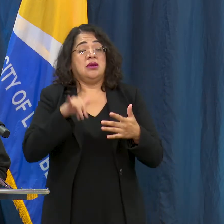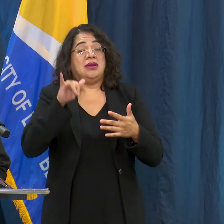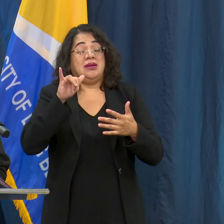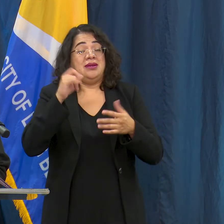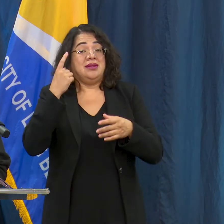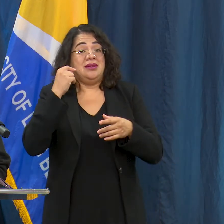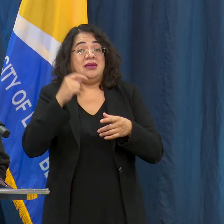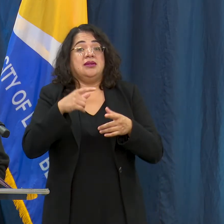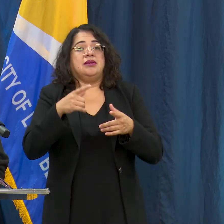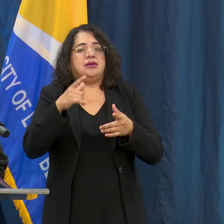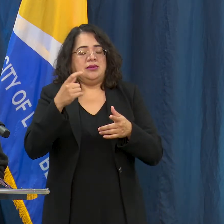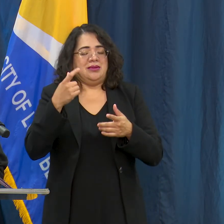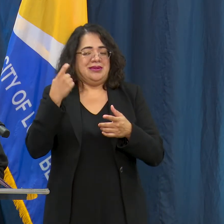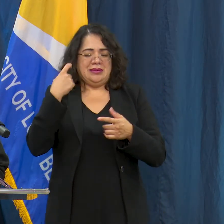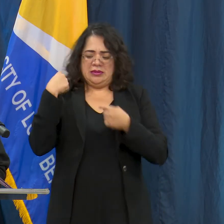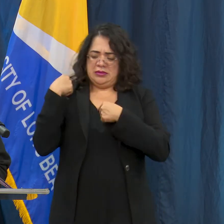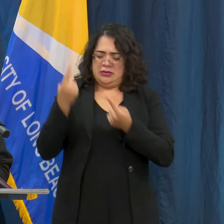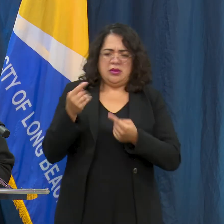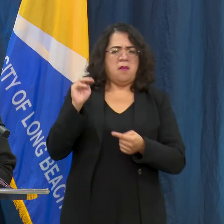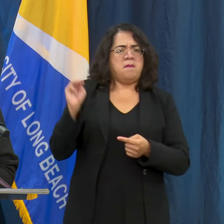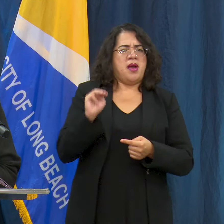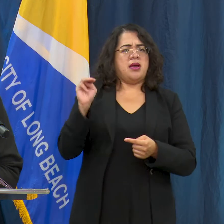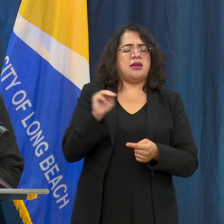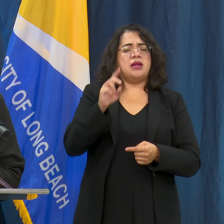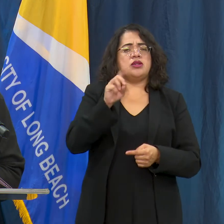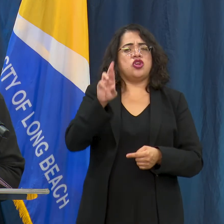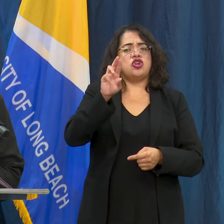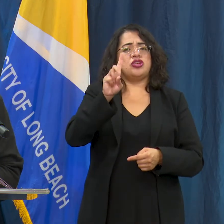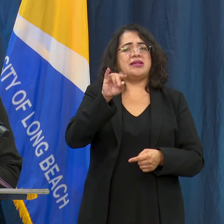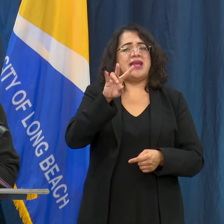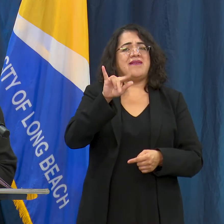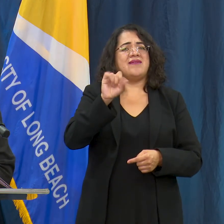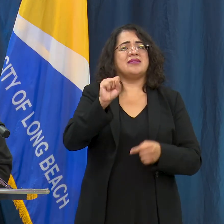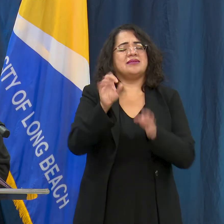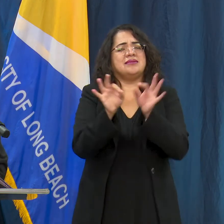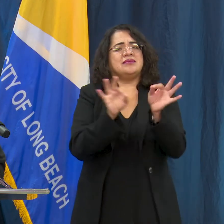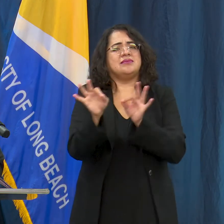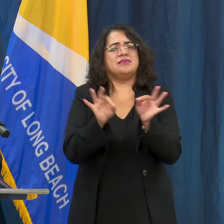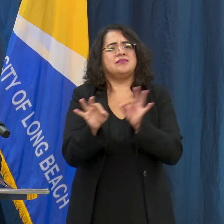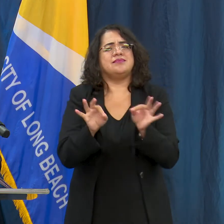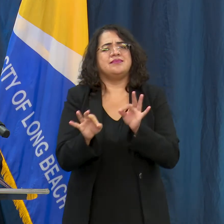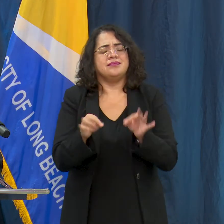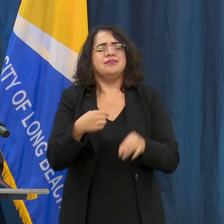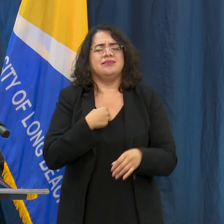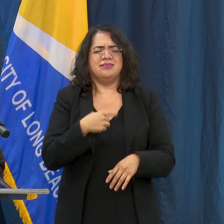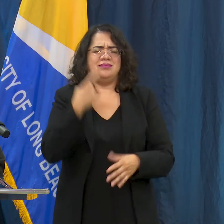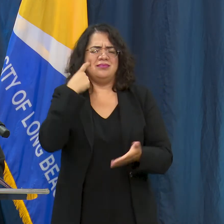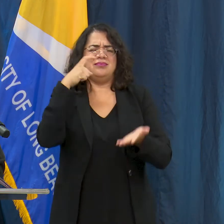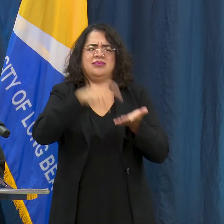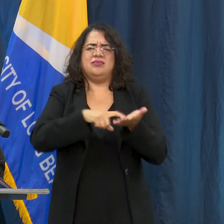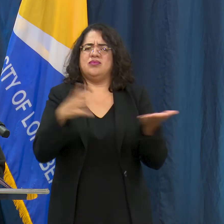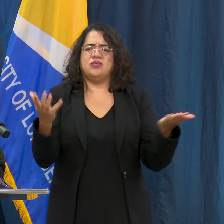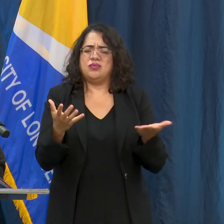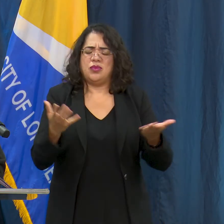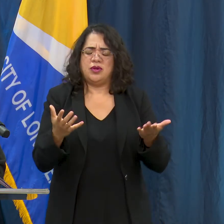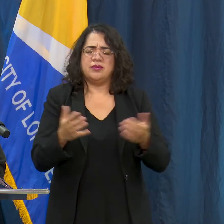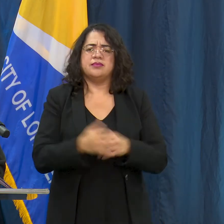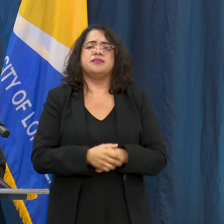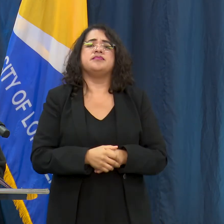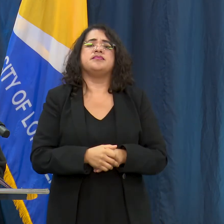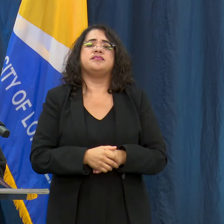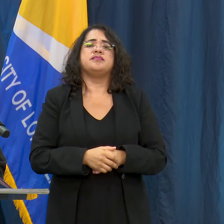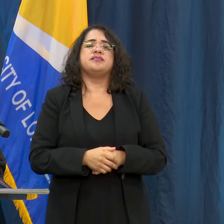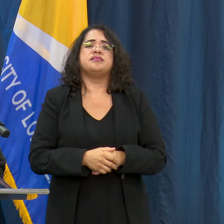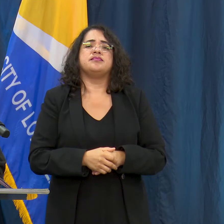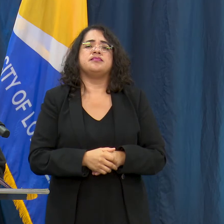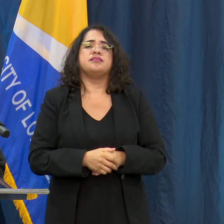sitios de pruebas. Desde el lunes, la doctora Davis habló sobre algunos de estos que estamos viendo nosotros en nuestros sitios